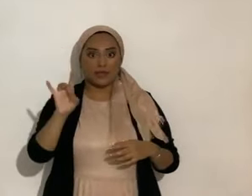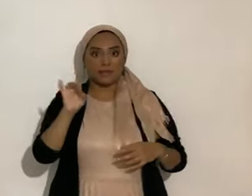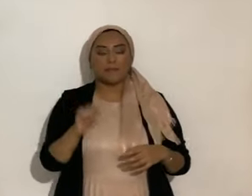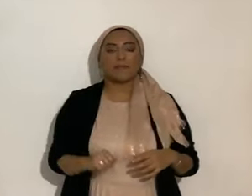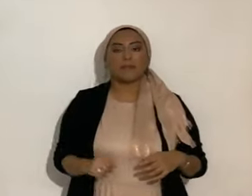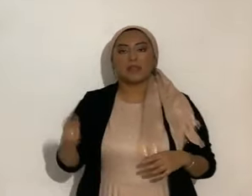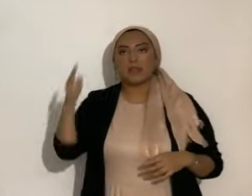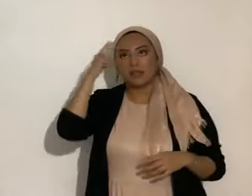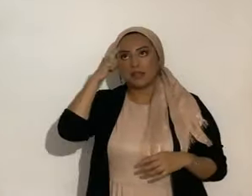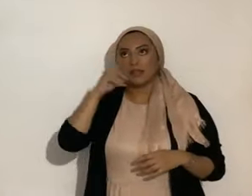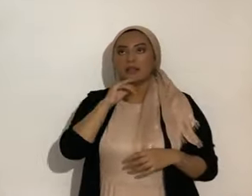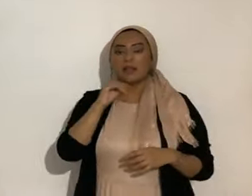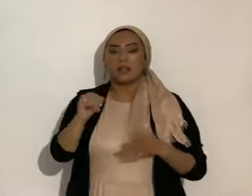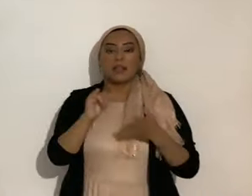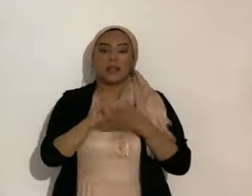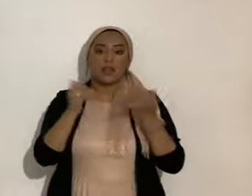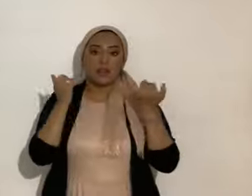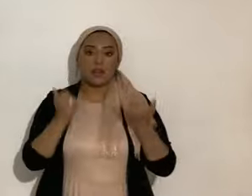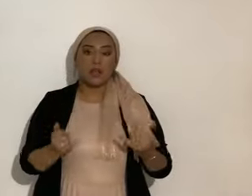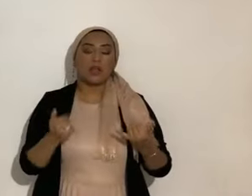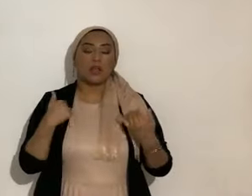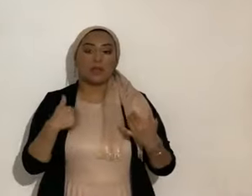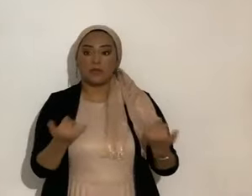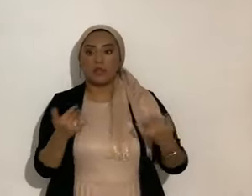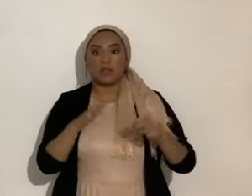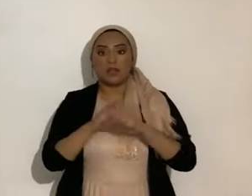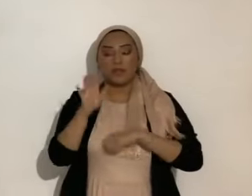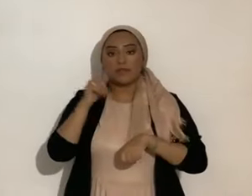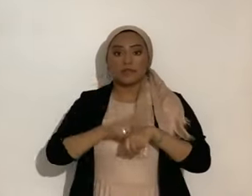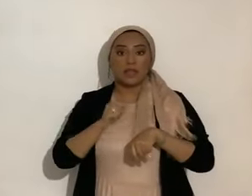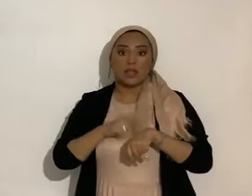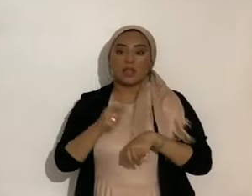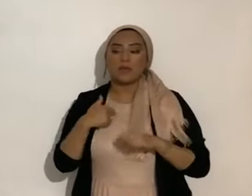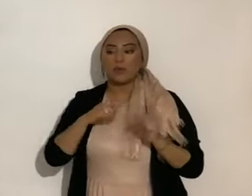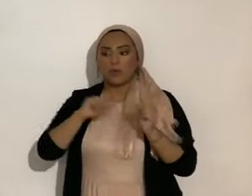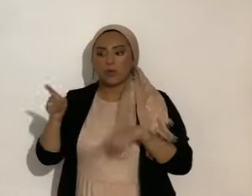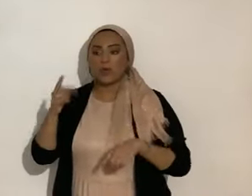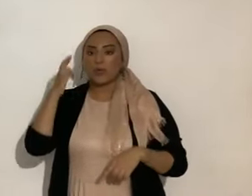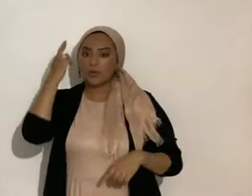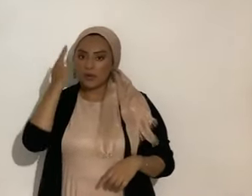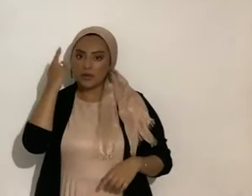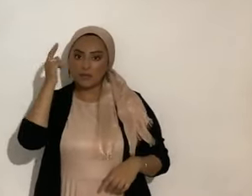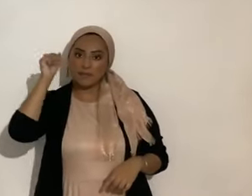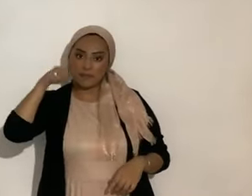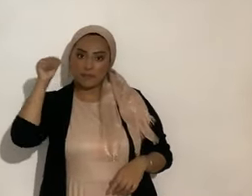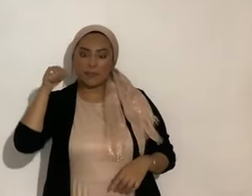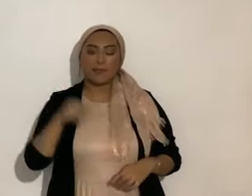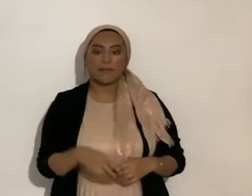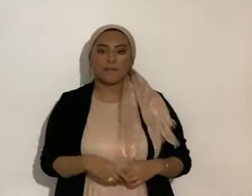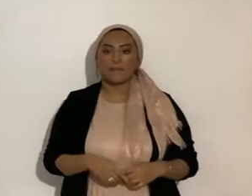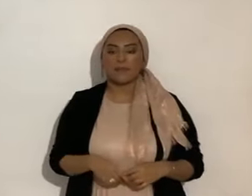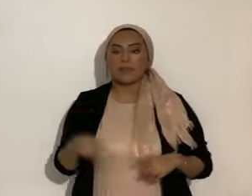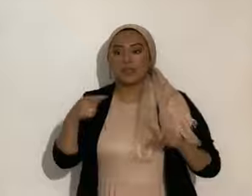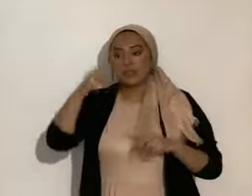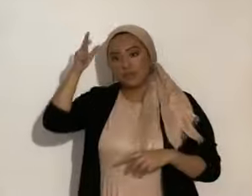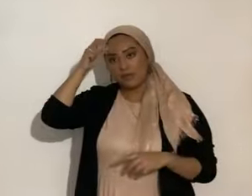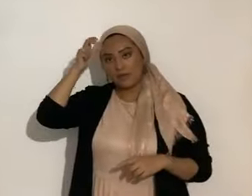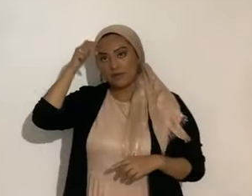la idea está que ahora que estamos a tiempo, vayamos a la razón. ¿Sí? Repito, este endemoniado, el